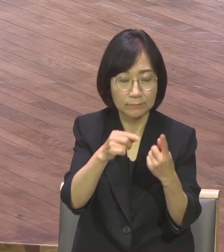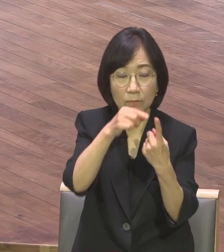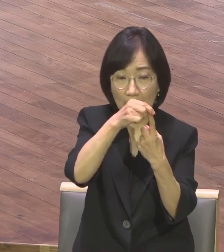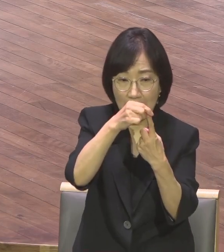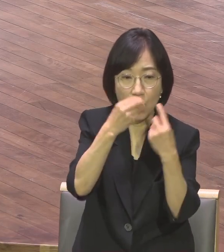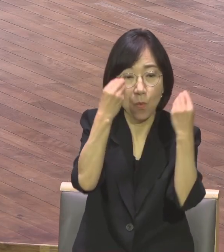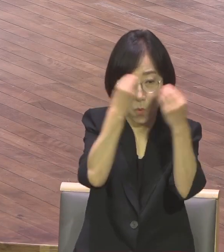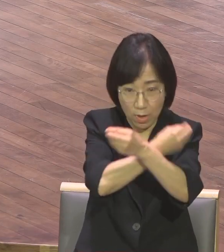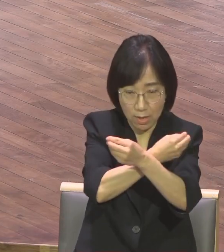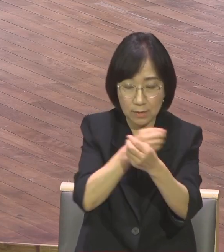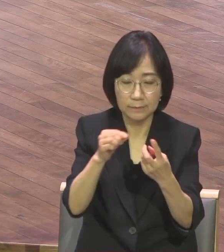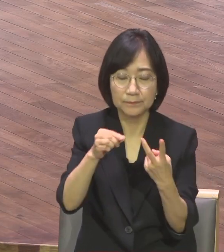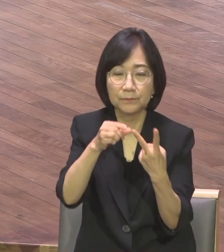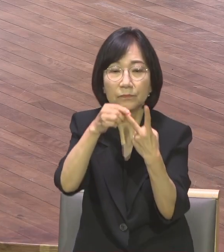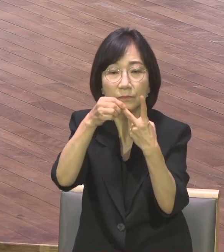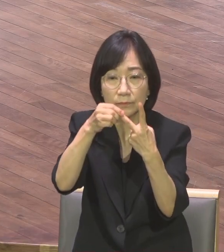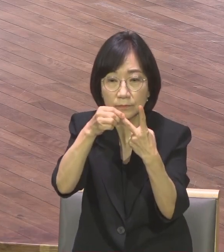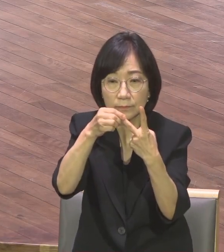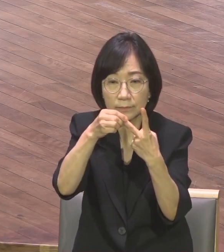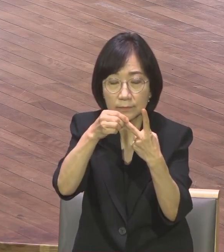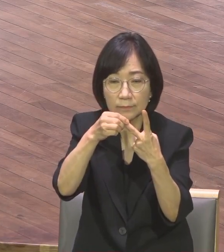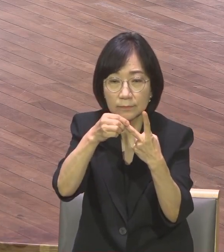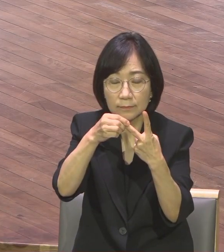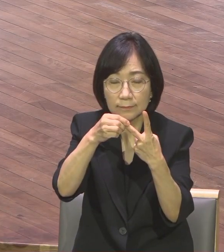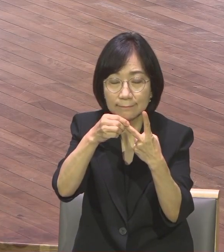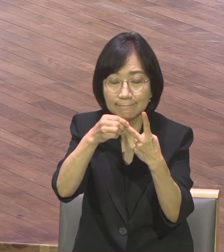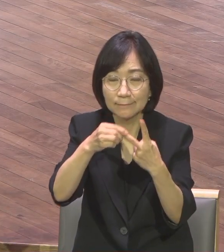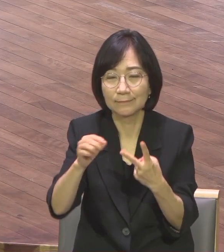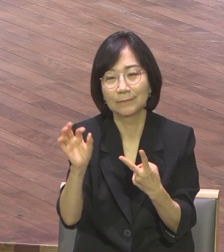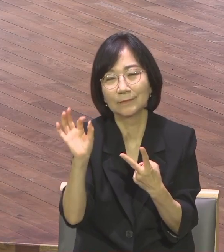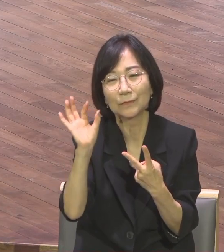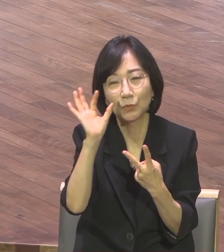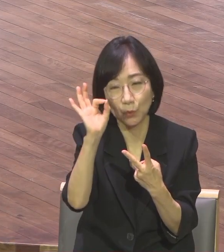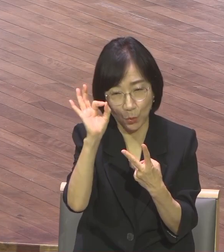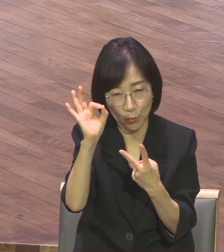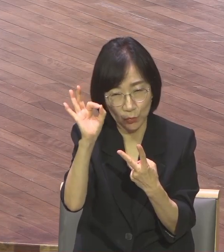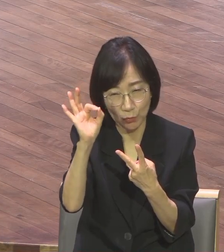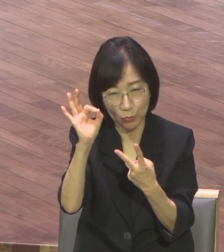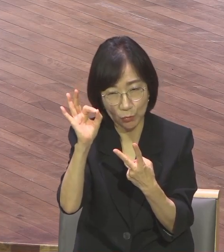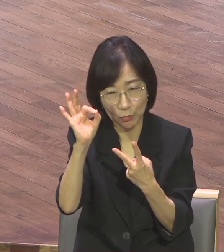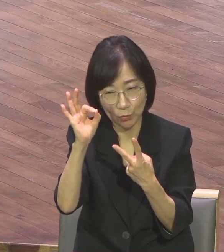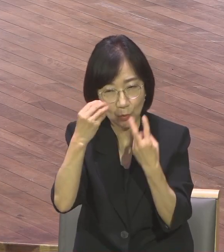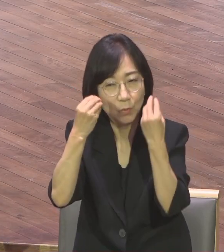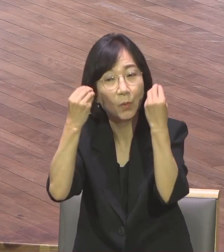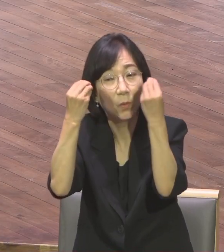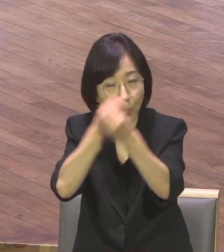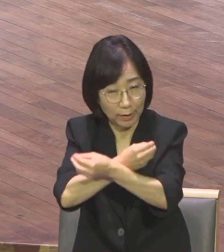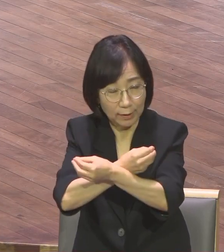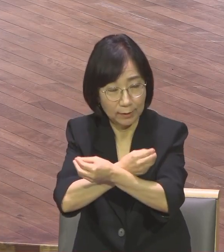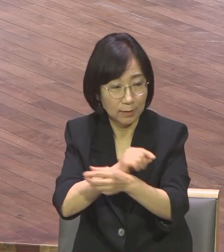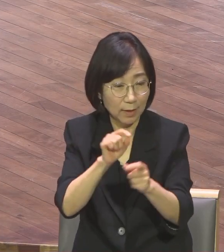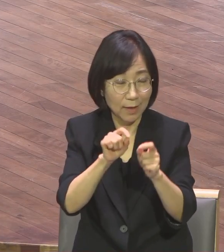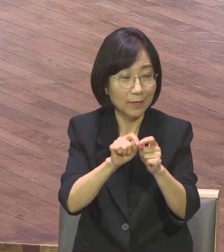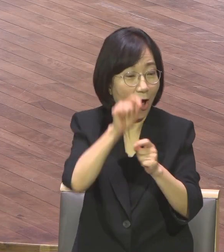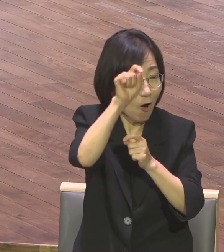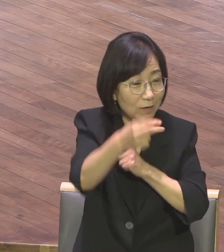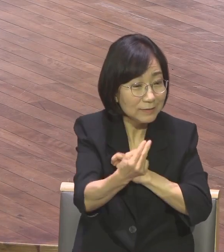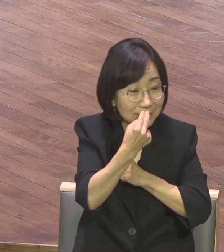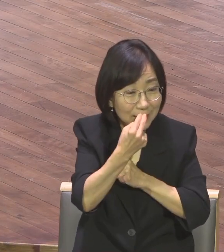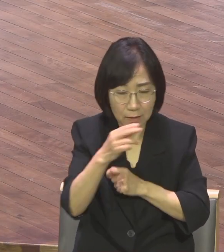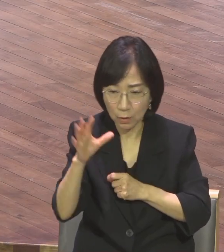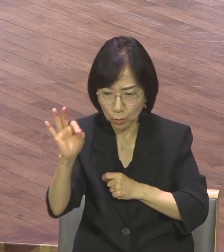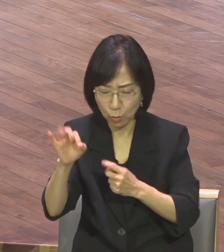영생에 대한 부분. 또 다른 하나가 뭐냐? 물질에 대한 부분. 아주 중요한 거지요. 영생과